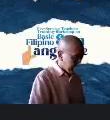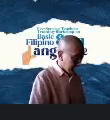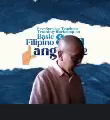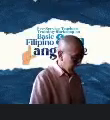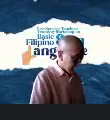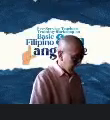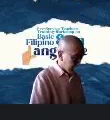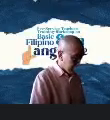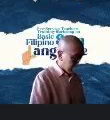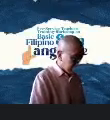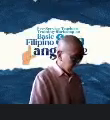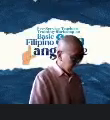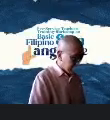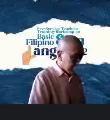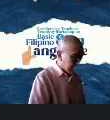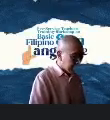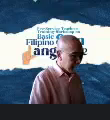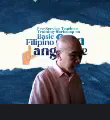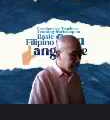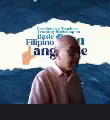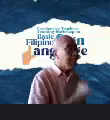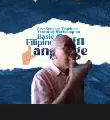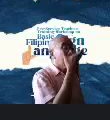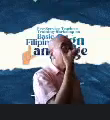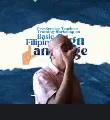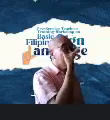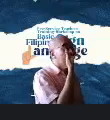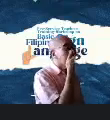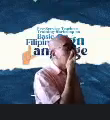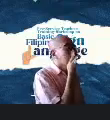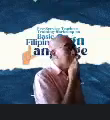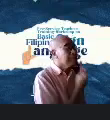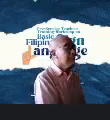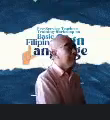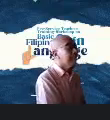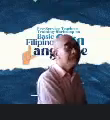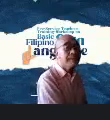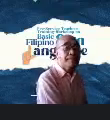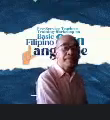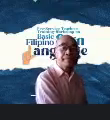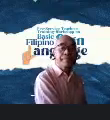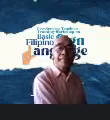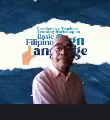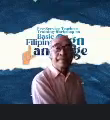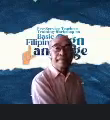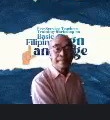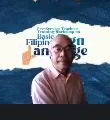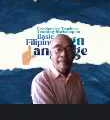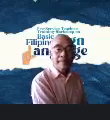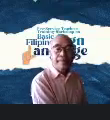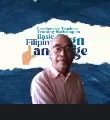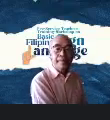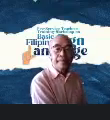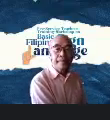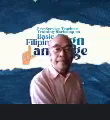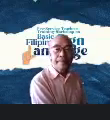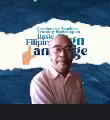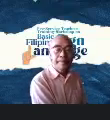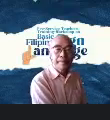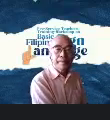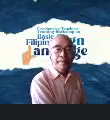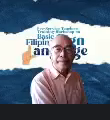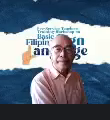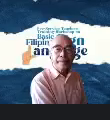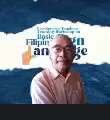FSL, the basics, at least the basics. Pinag-usapan pa lang natin dito ay basics. We are mandated because